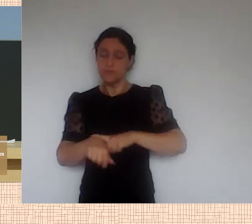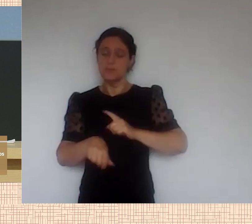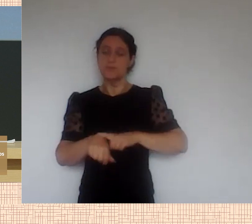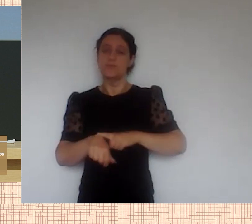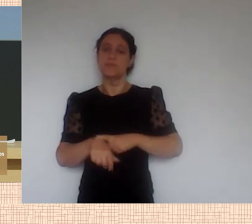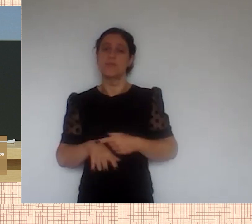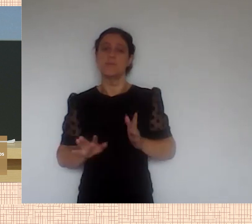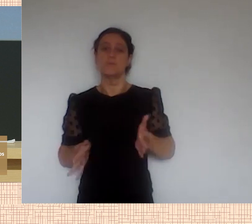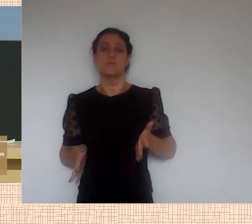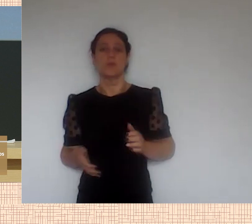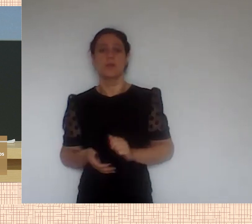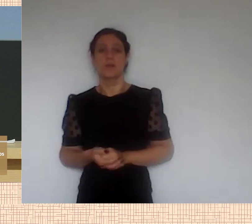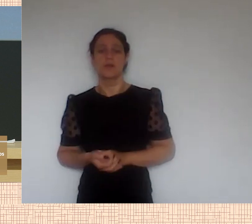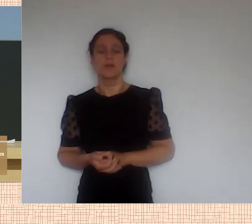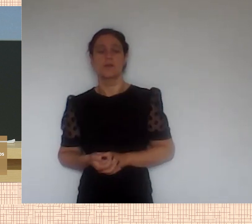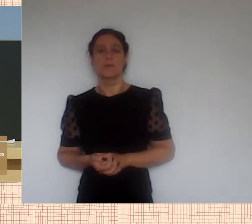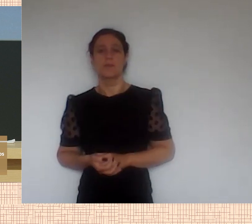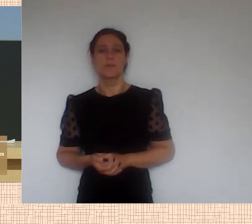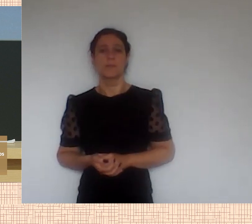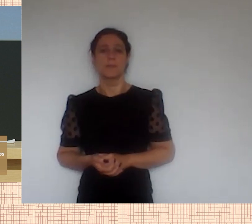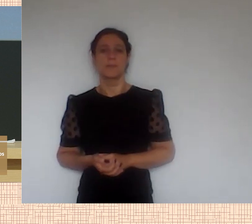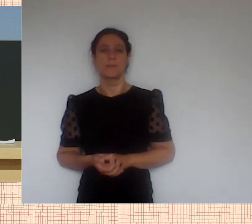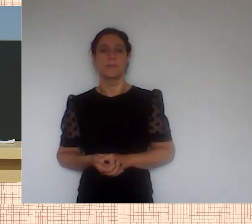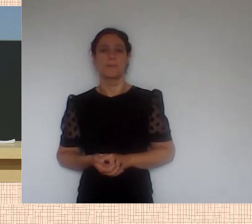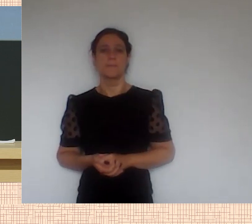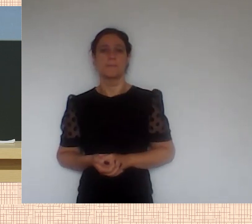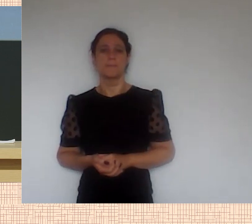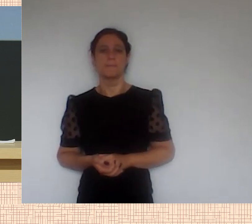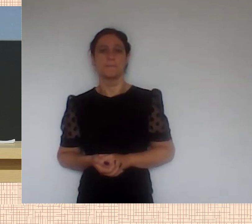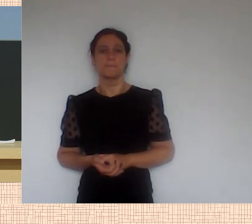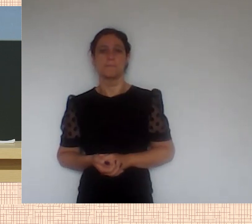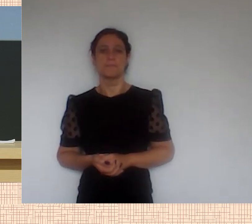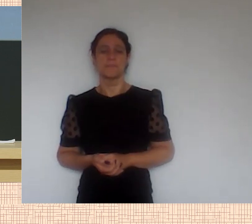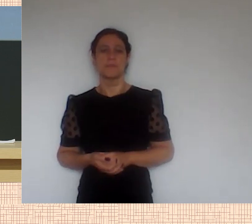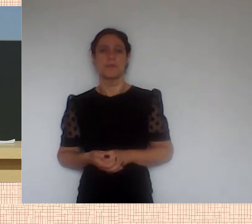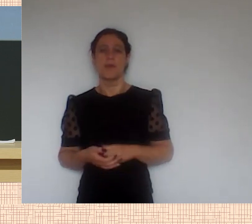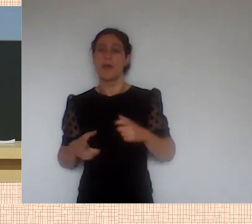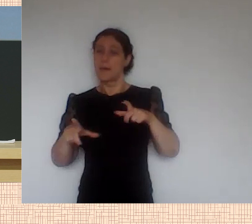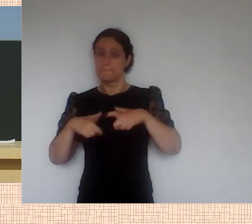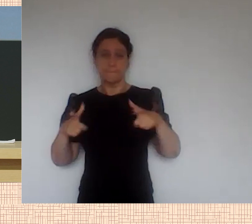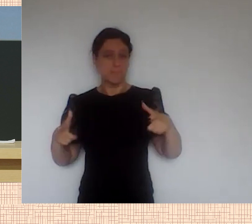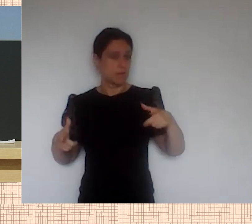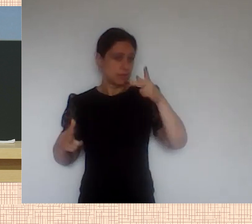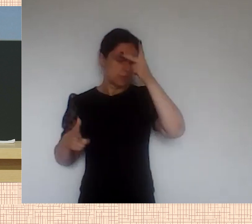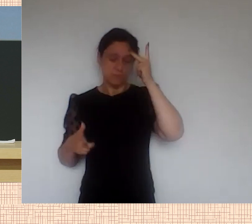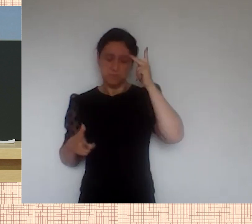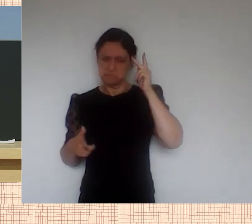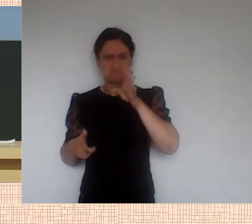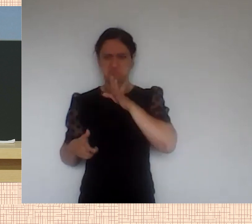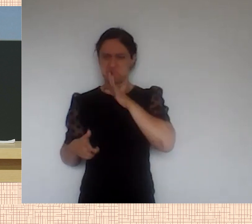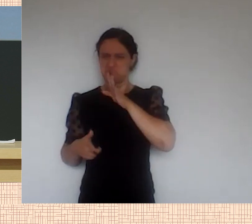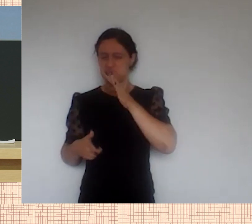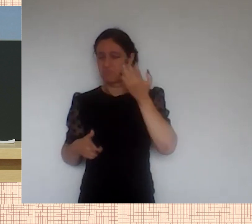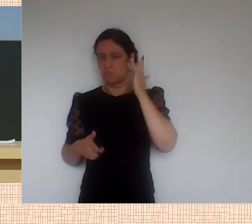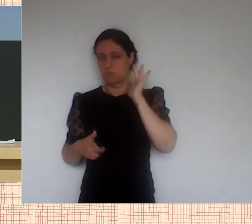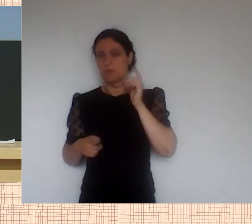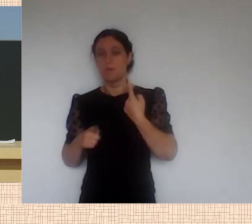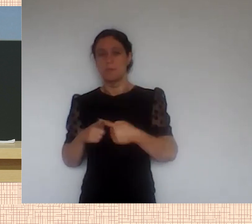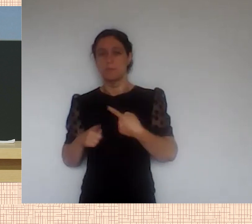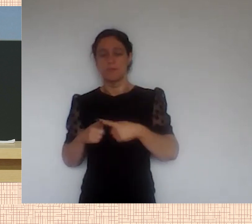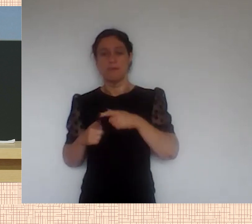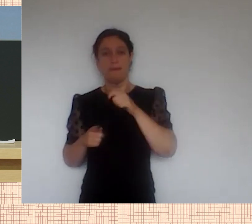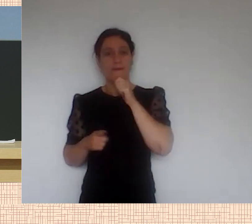Embora não seja de conhecimento público, porque ainda não fisicamente clareou o dia, mas já